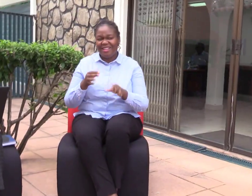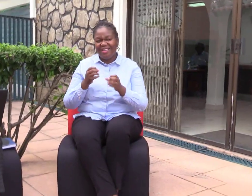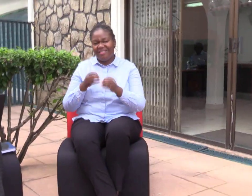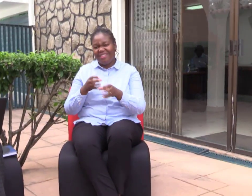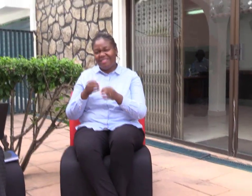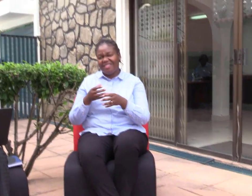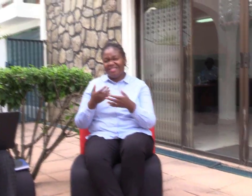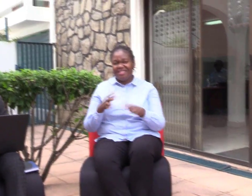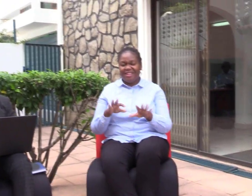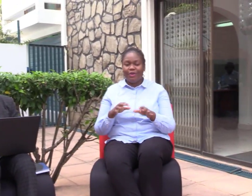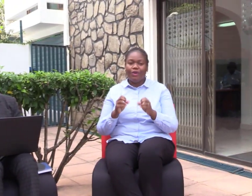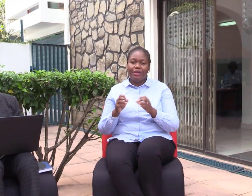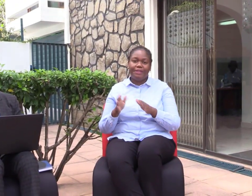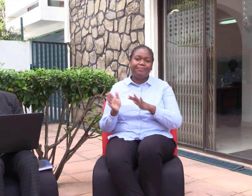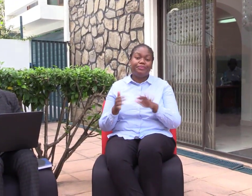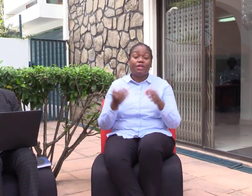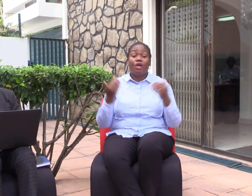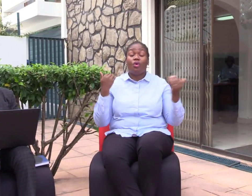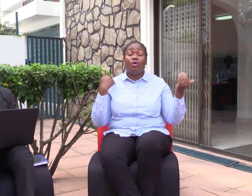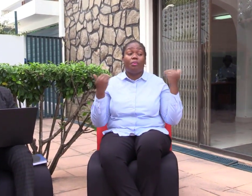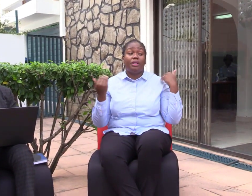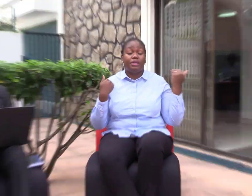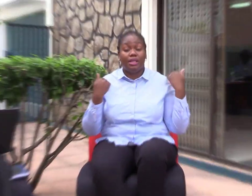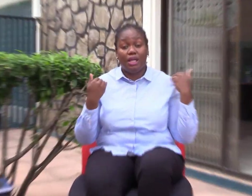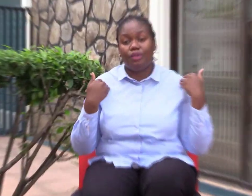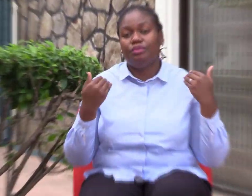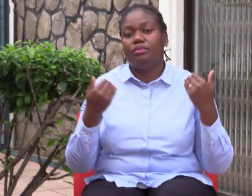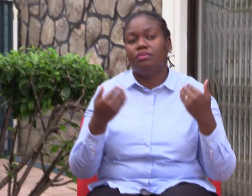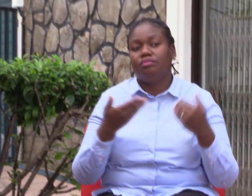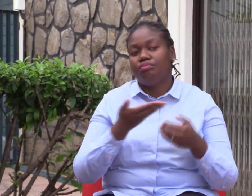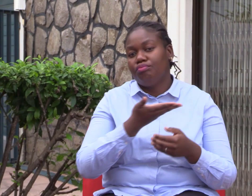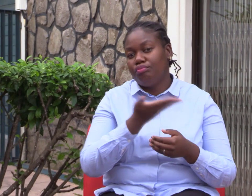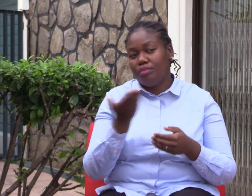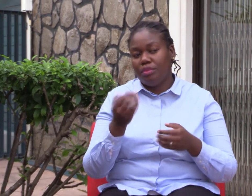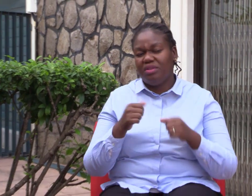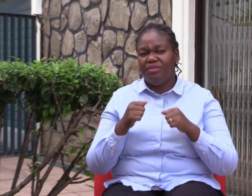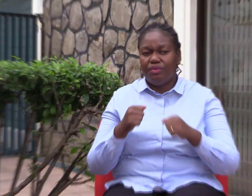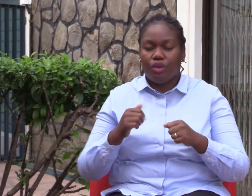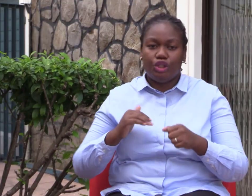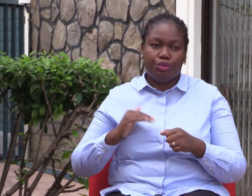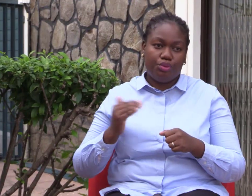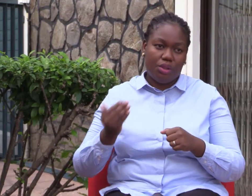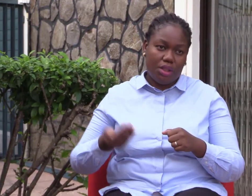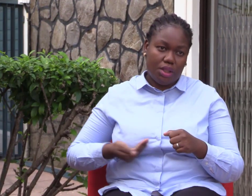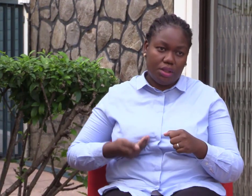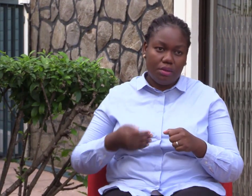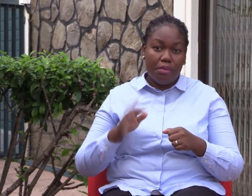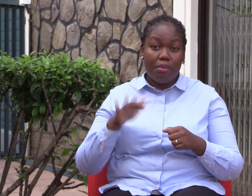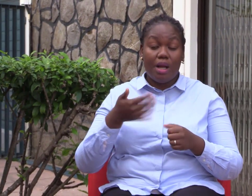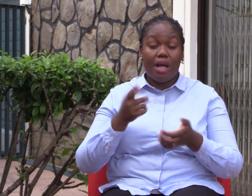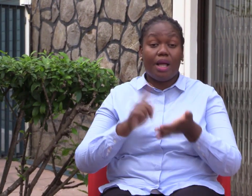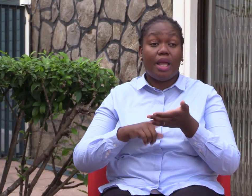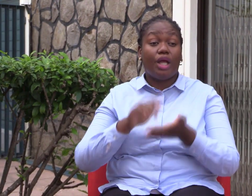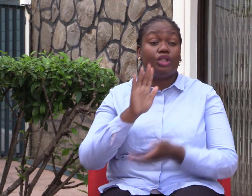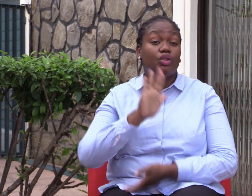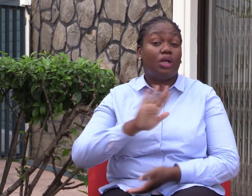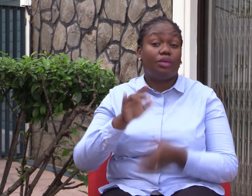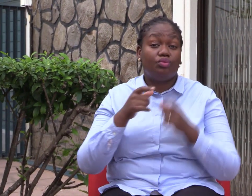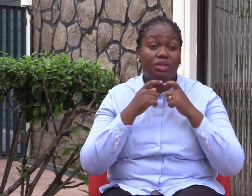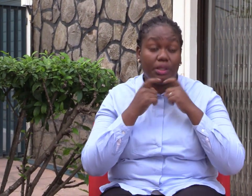Muito obrigada. Já havia falado quase de tudo. Dizer... força para